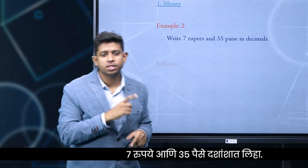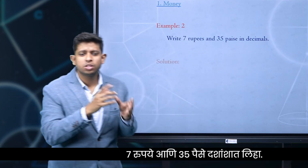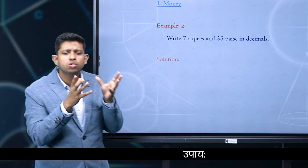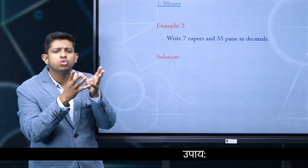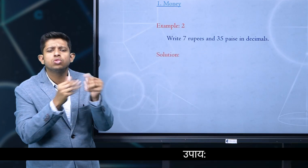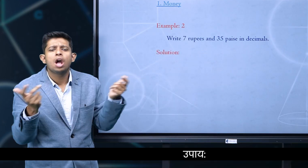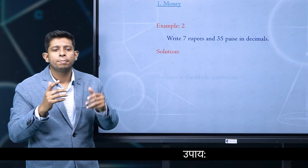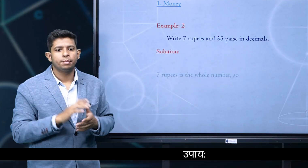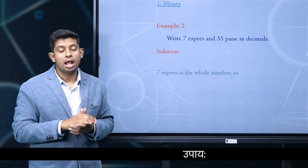उपाय: